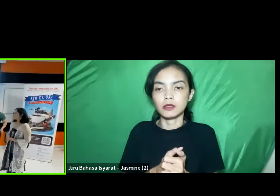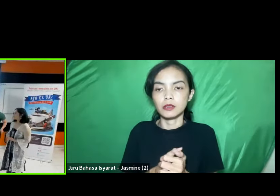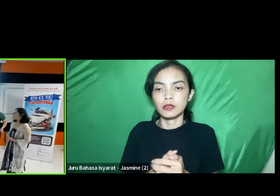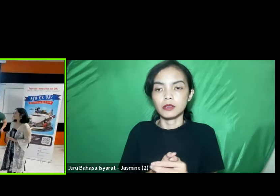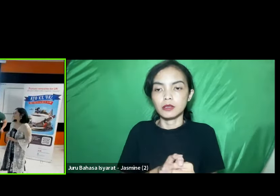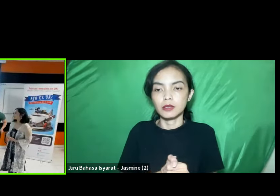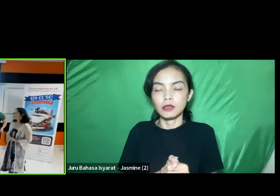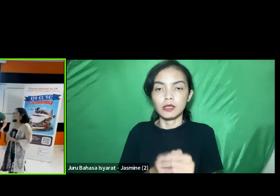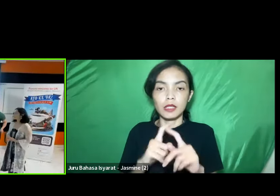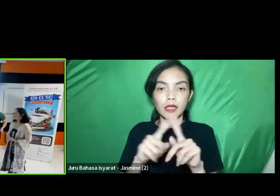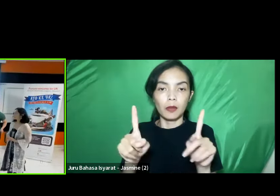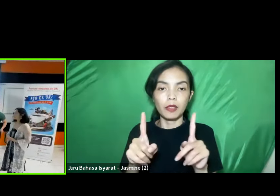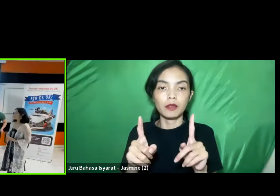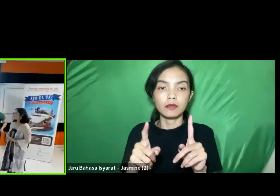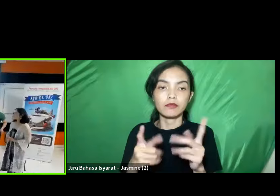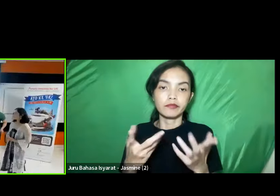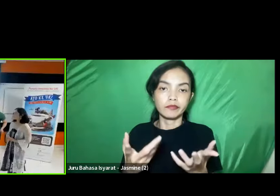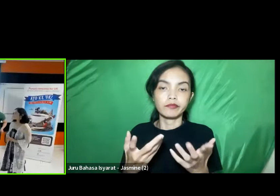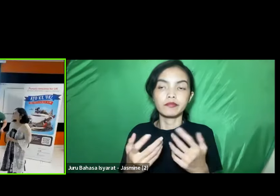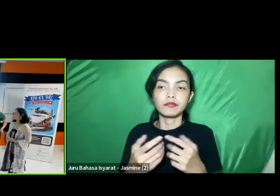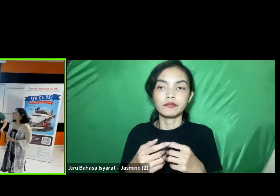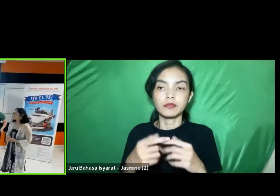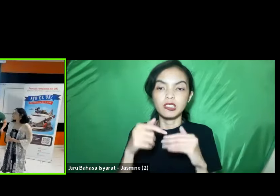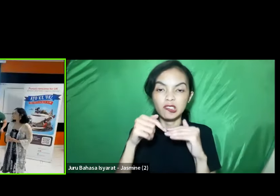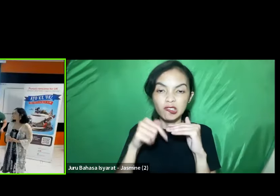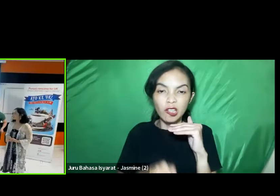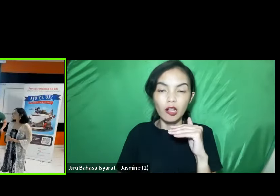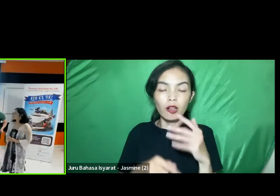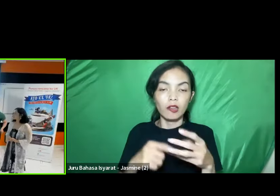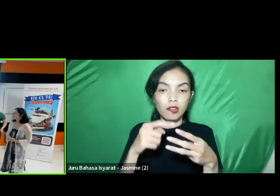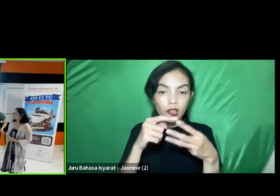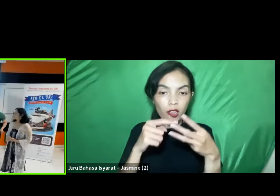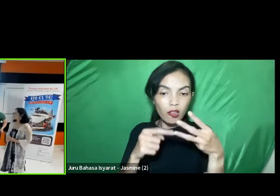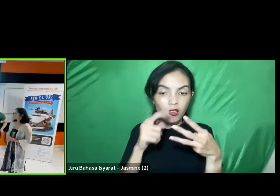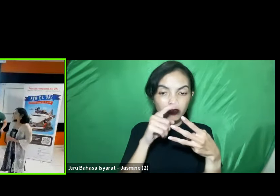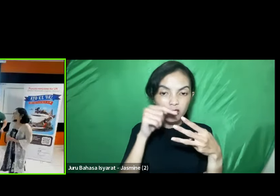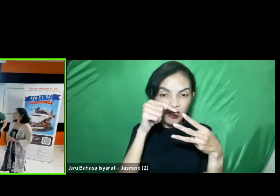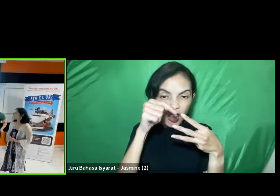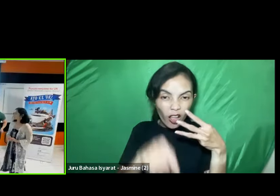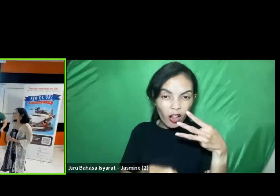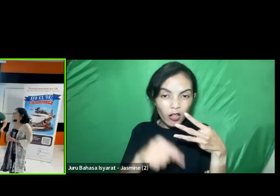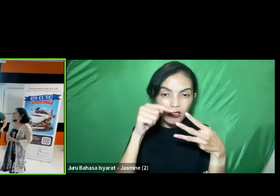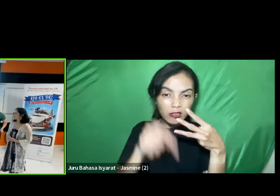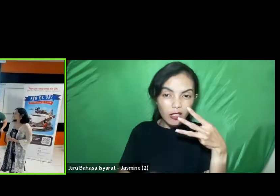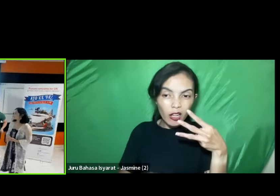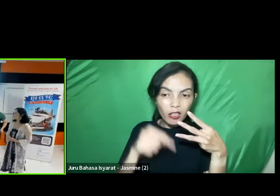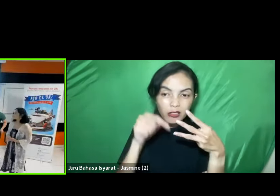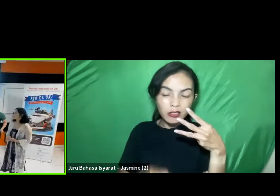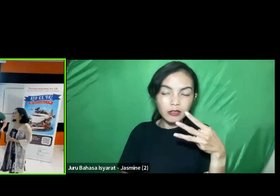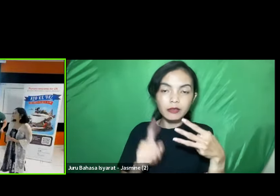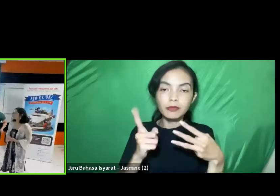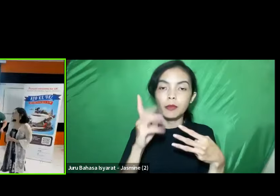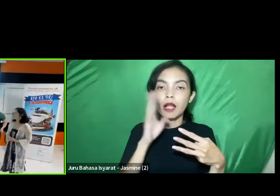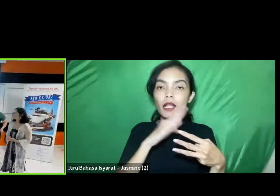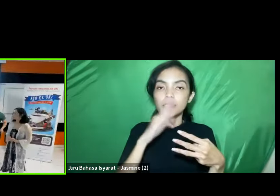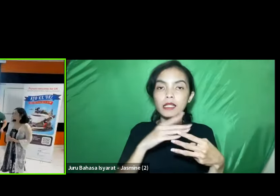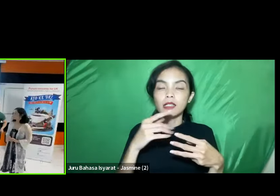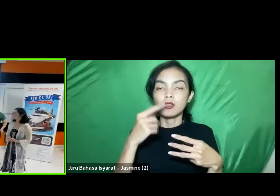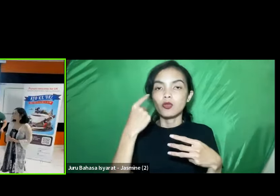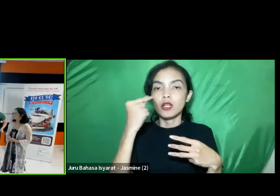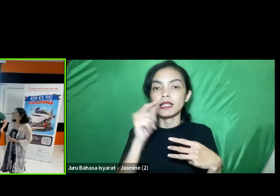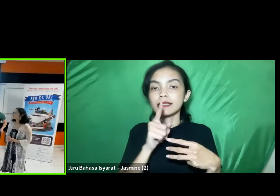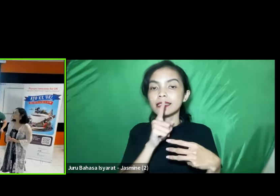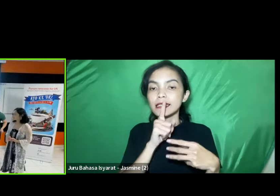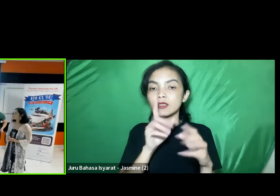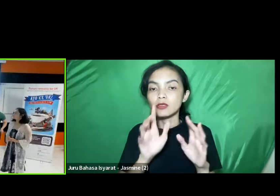itu tadi enggak usah terlalu detail satu peratu e karena tadi reason to study in the UK is not just about Academic but also